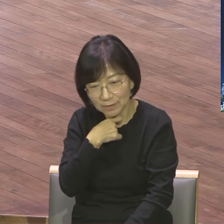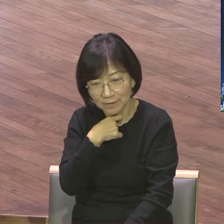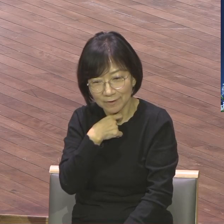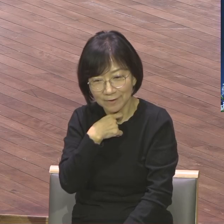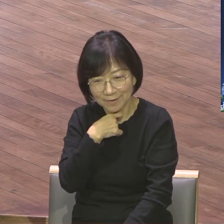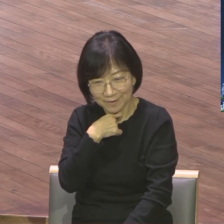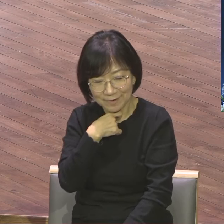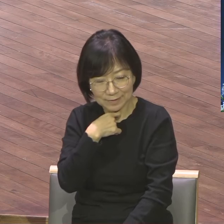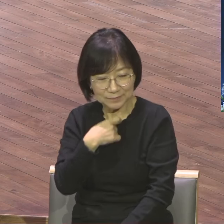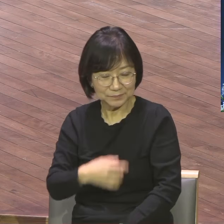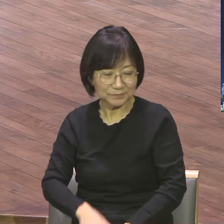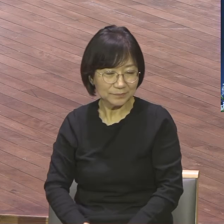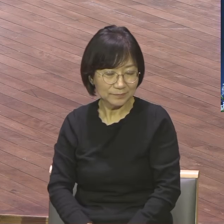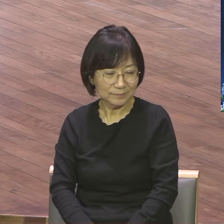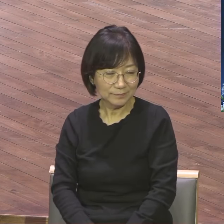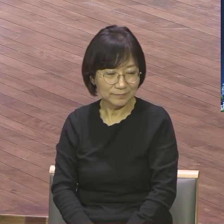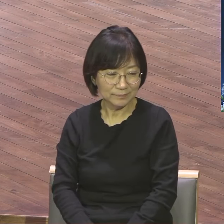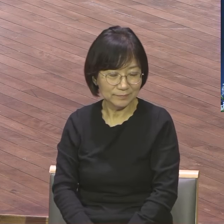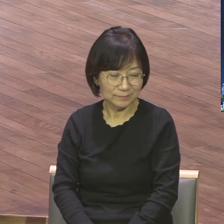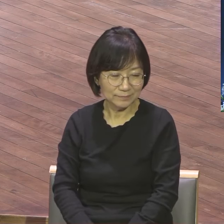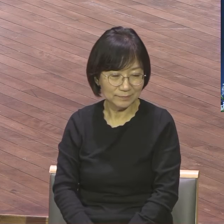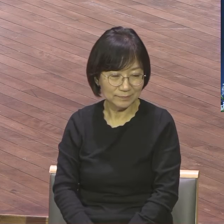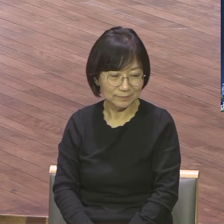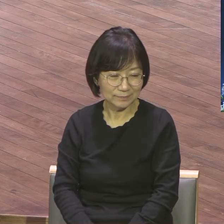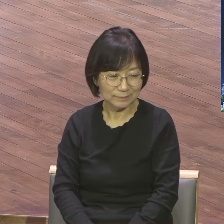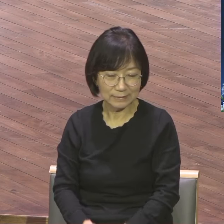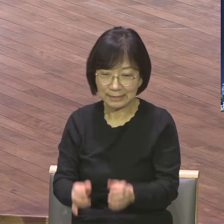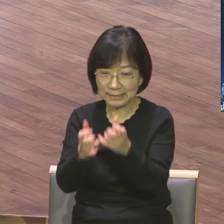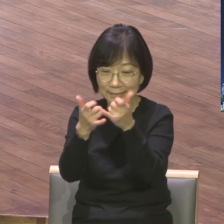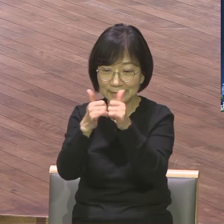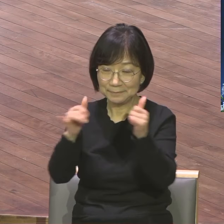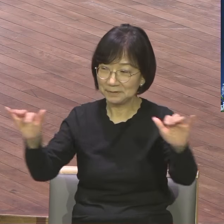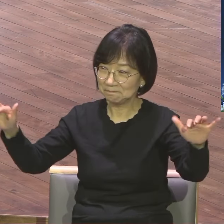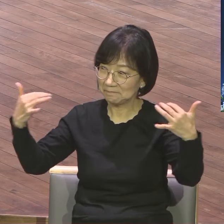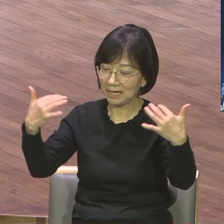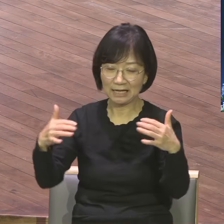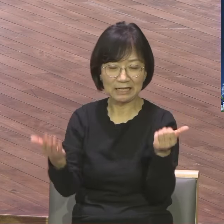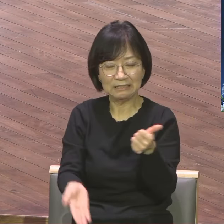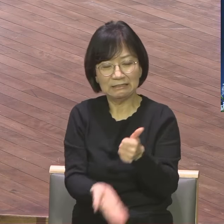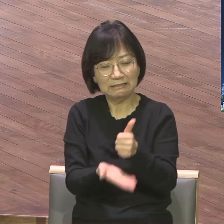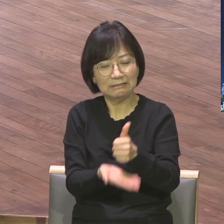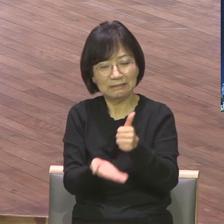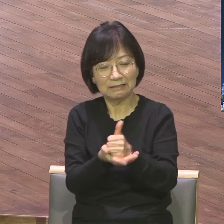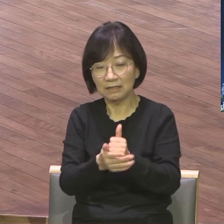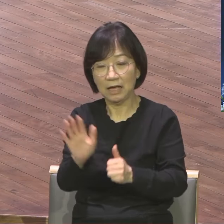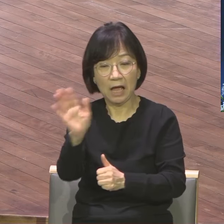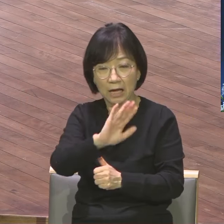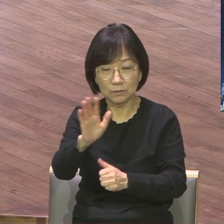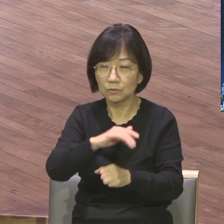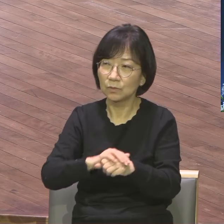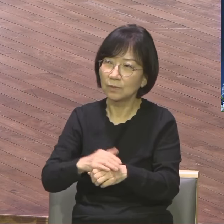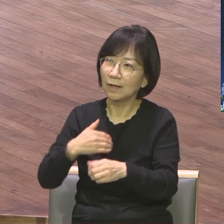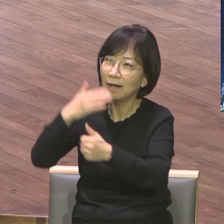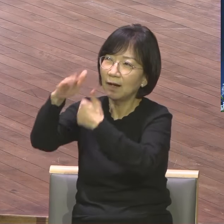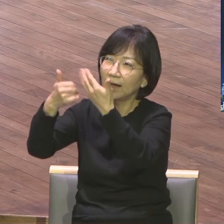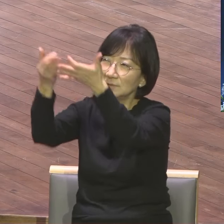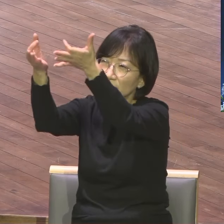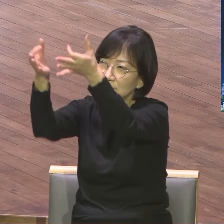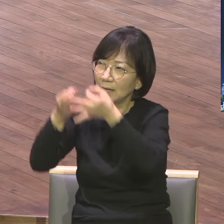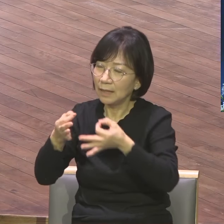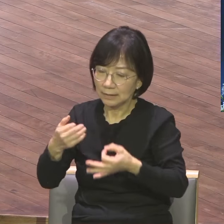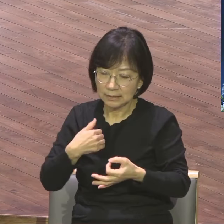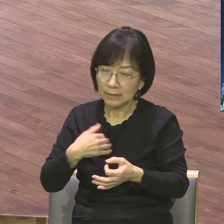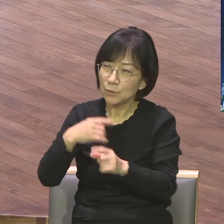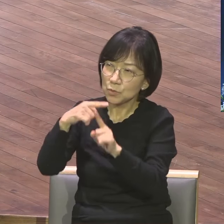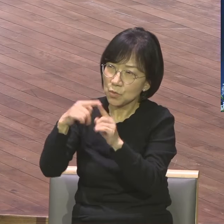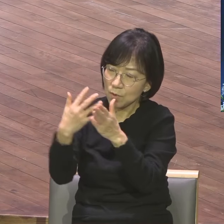아니라, 박수가 아니라 하나님 앞에서 내가 교회를 위해 어떻게 희생할까? 내가 어떻게 희생할까?